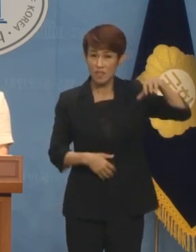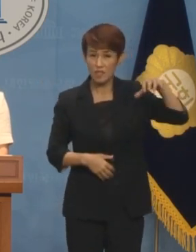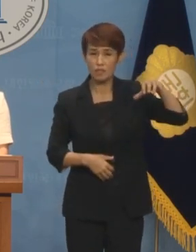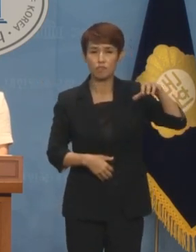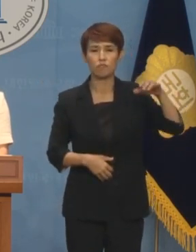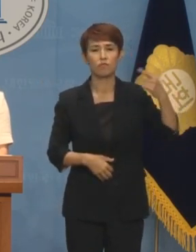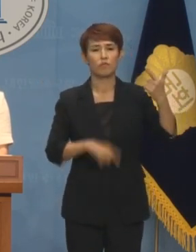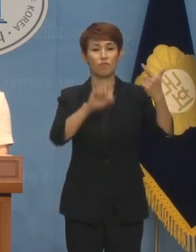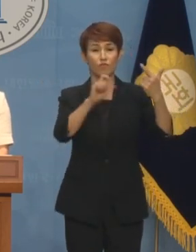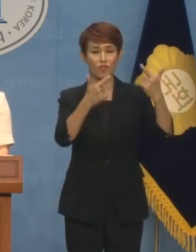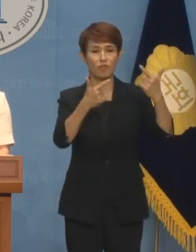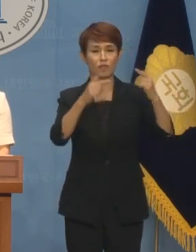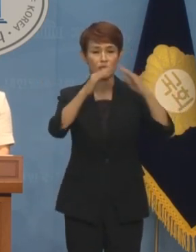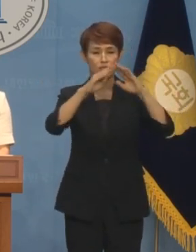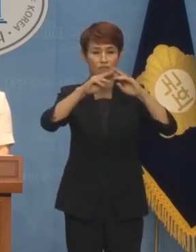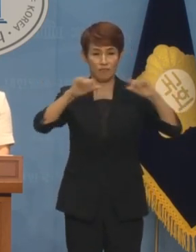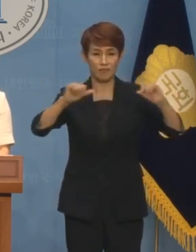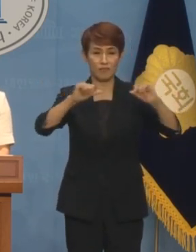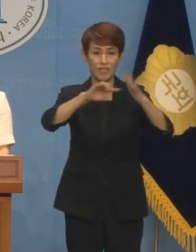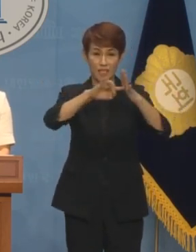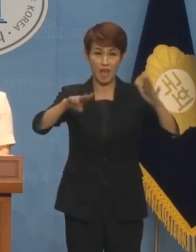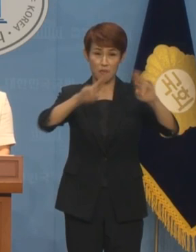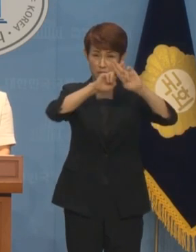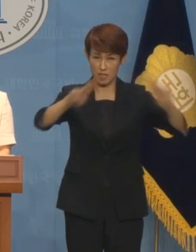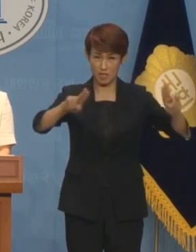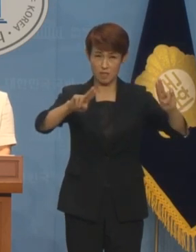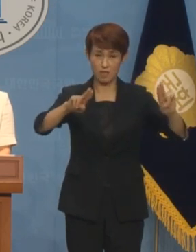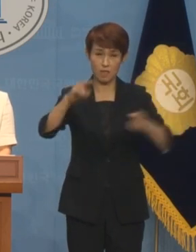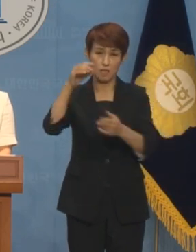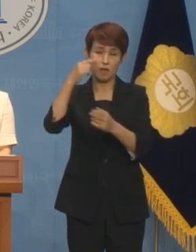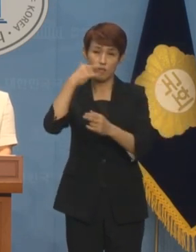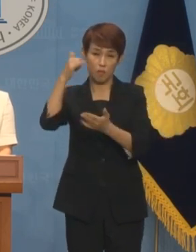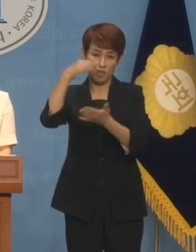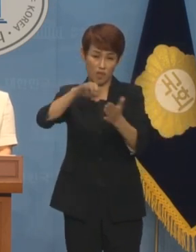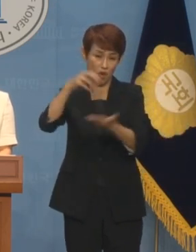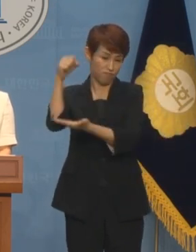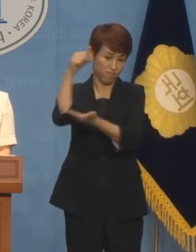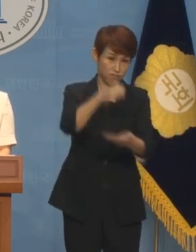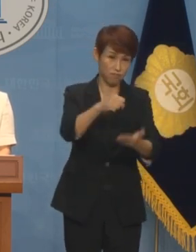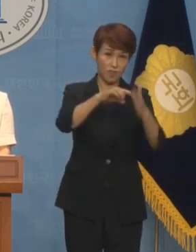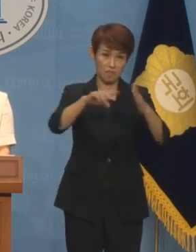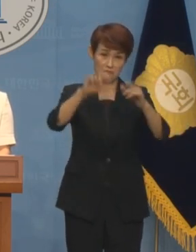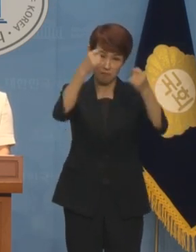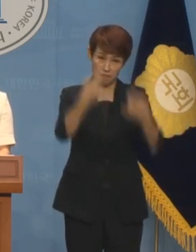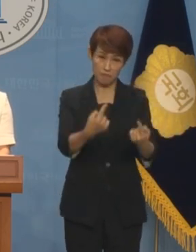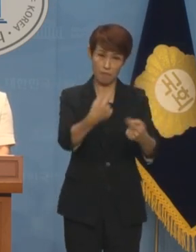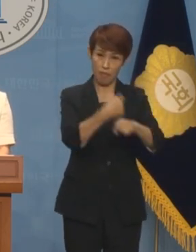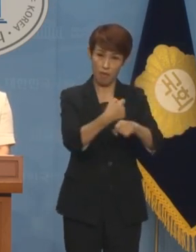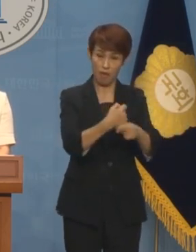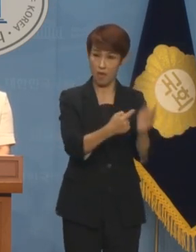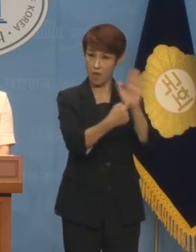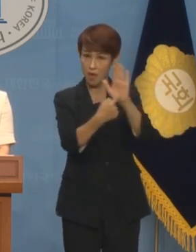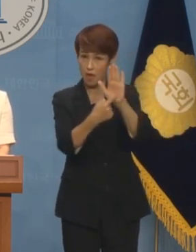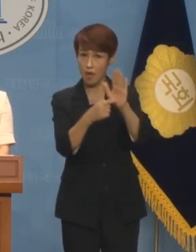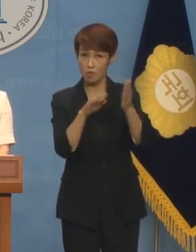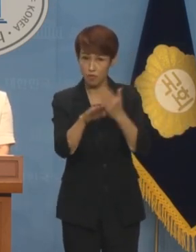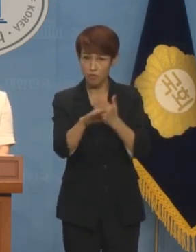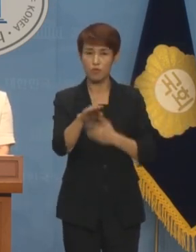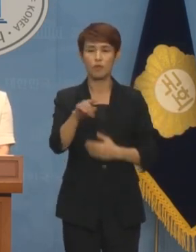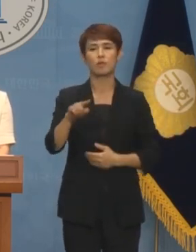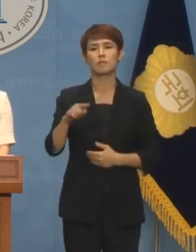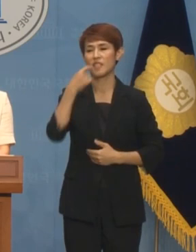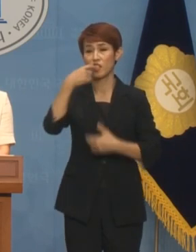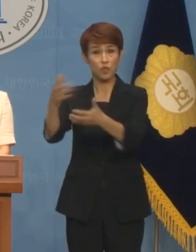16일 종부세 사실상 폐지와 상속세율 인하 입장을 밝힌 후에 진성준 더불어민주당 정책위 의장은